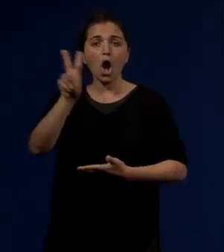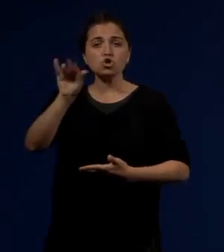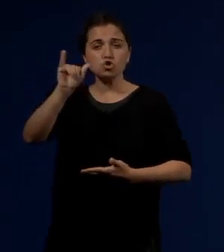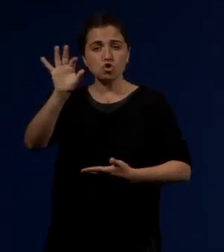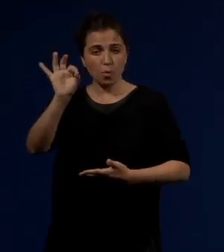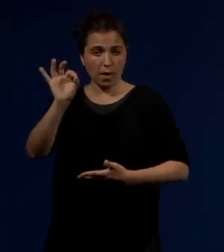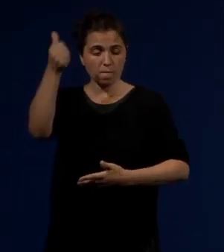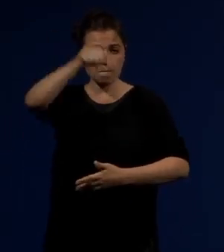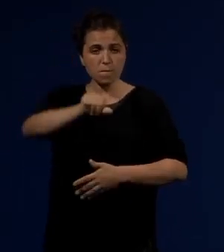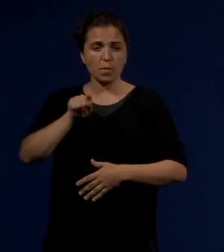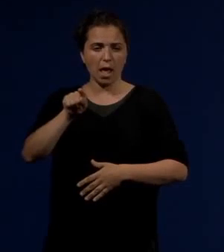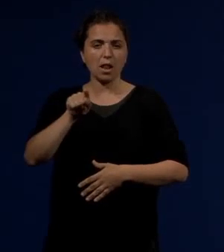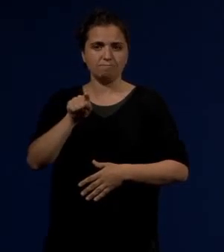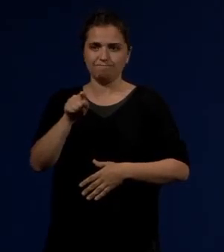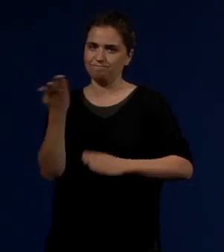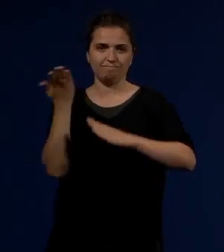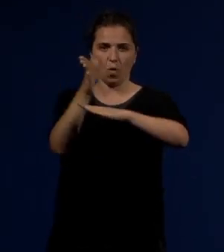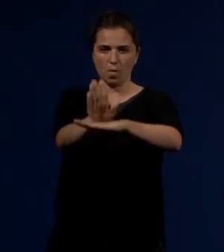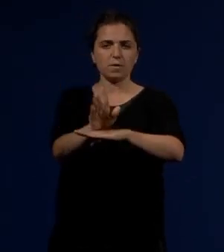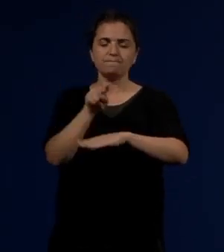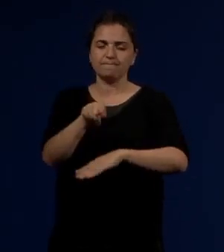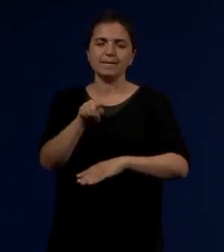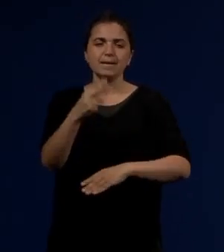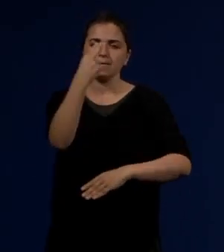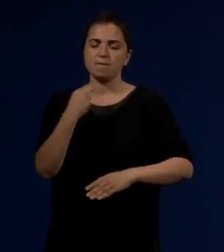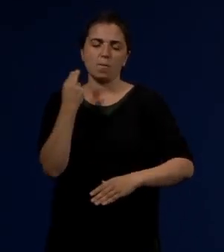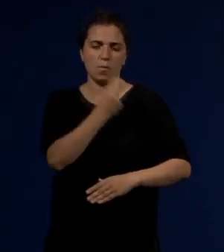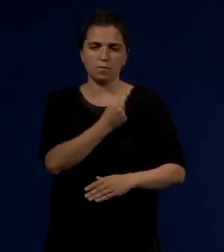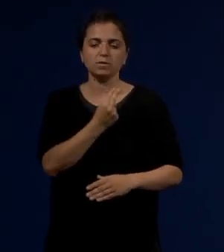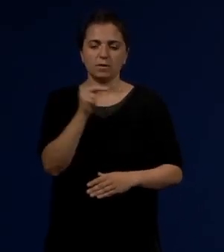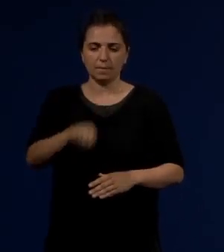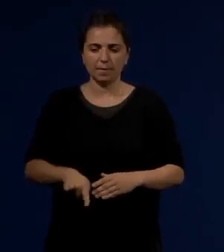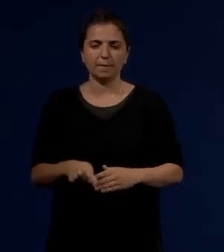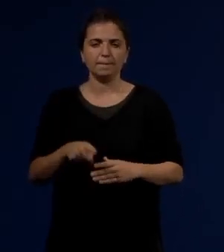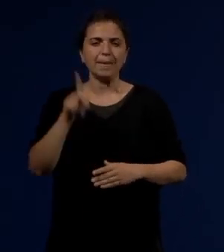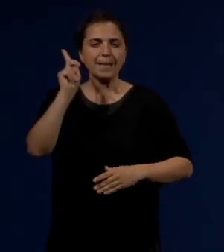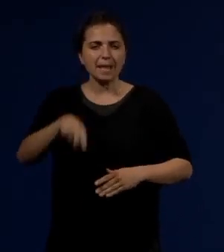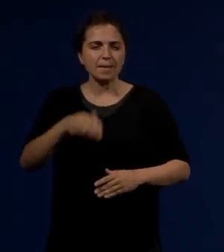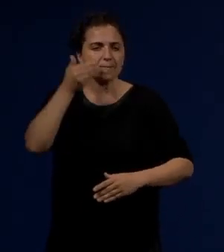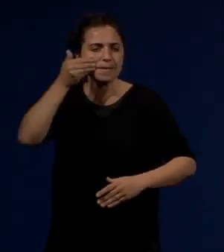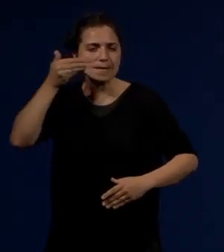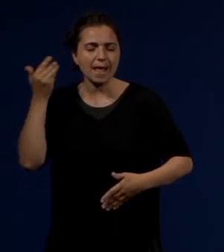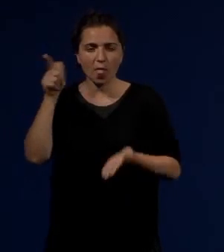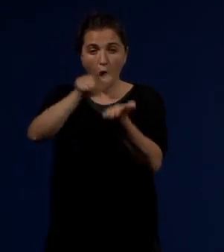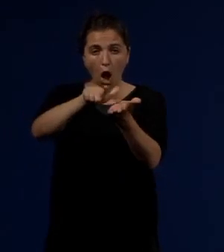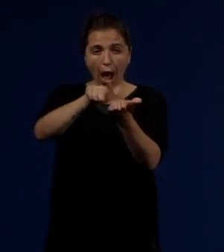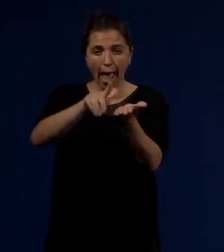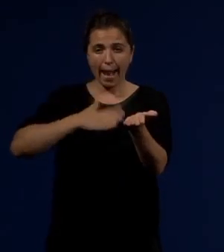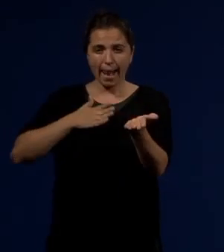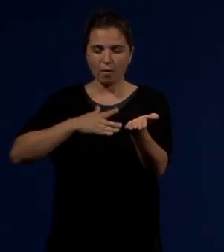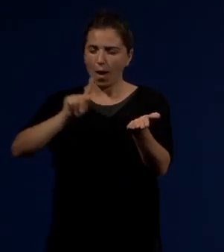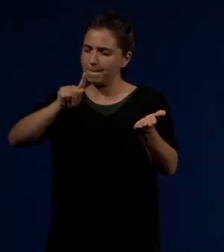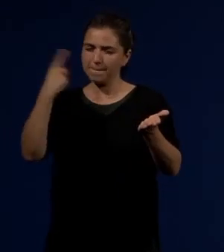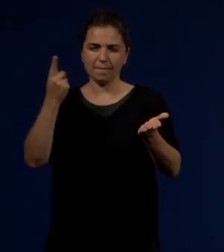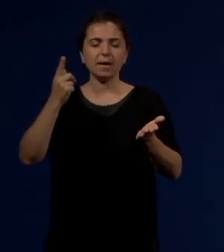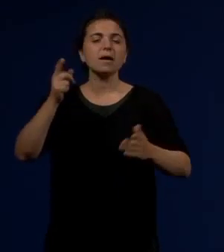outro vivariense que foi exemplo de compromiso. Foi exemplo de compromiso e dignidade ca súa lingua, foi o primeiro profesor de